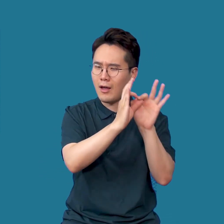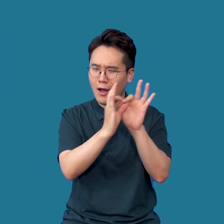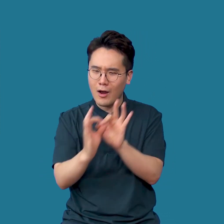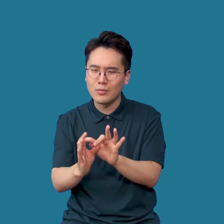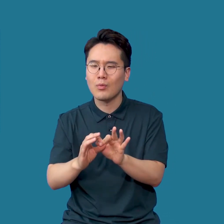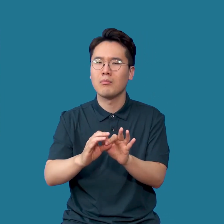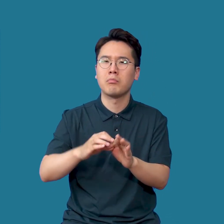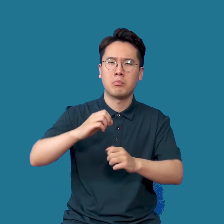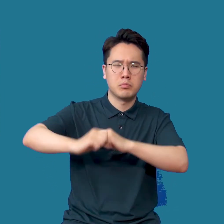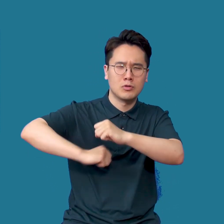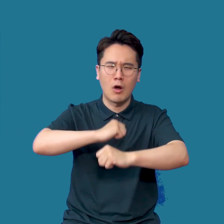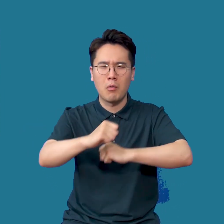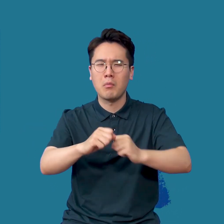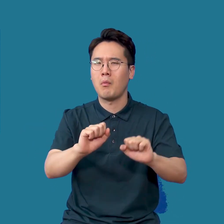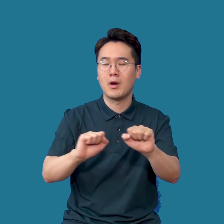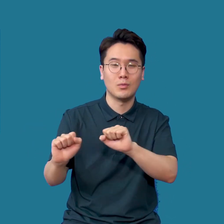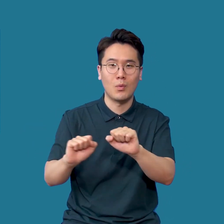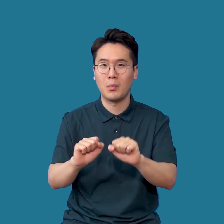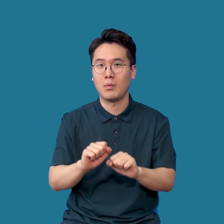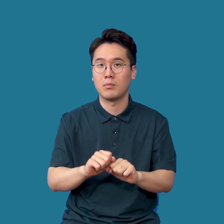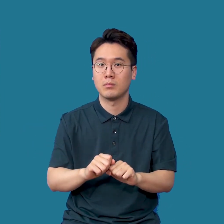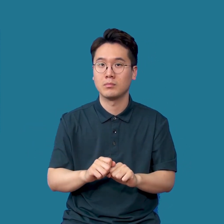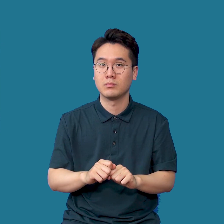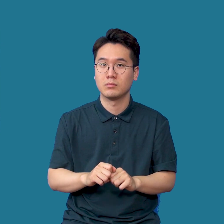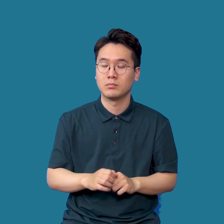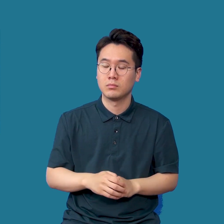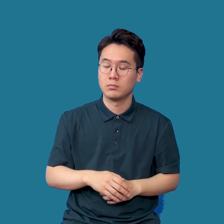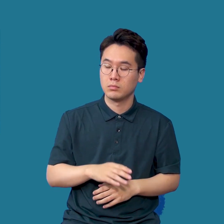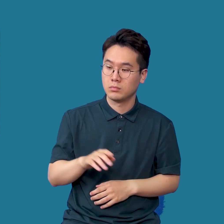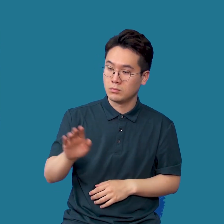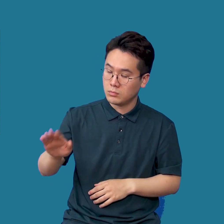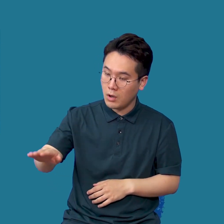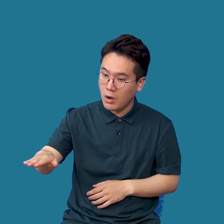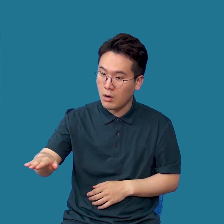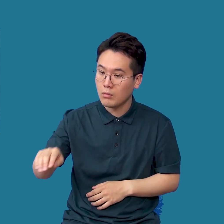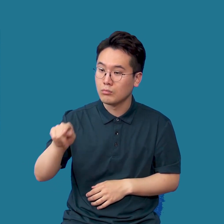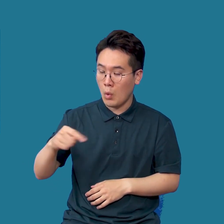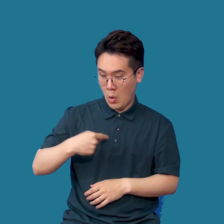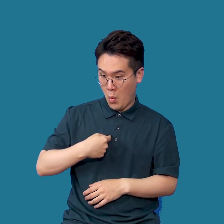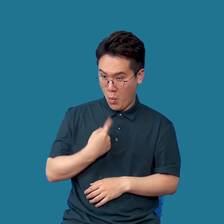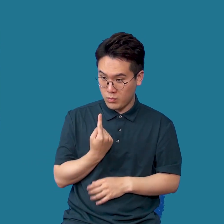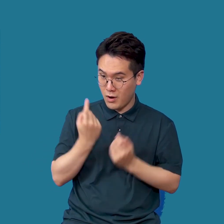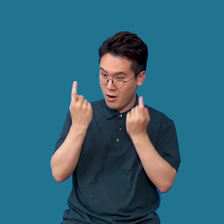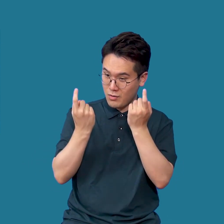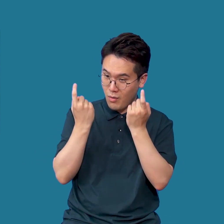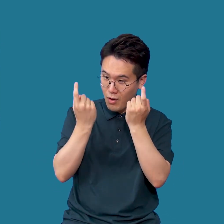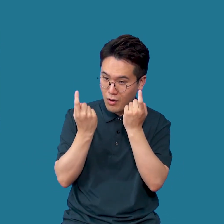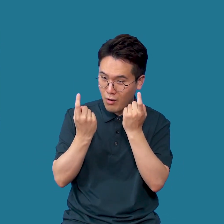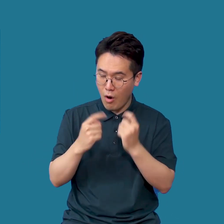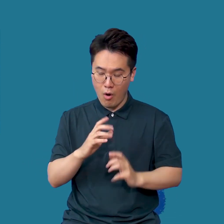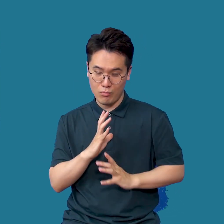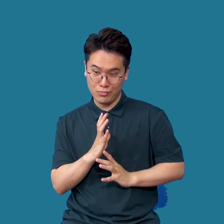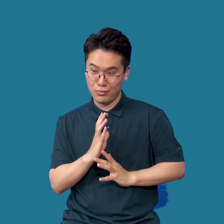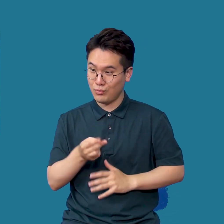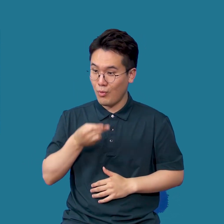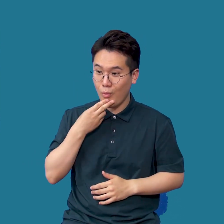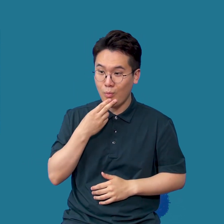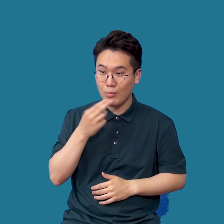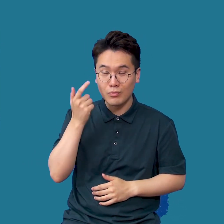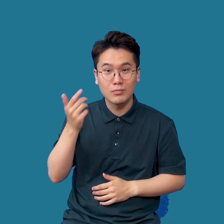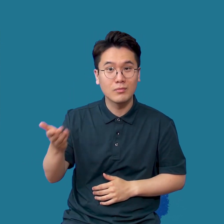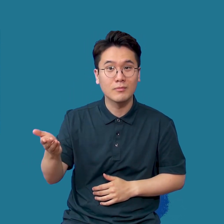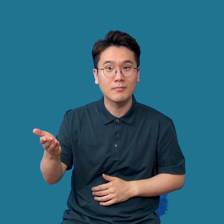신사가 너 혼자 가면서 무섭지도 않니? 물어봤습니다. 꼬마가 우리